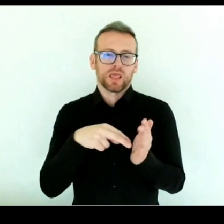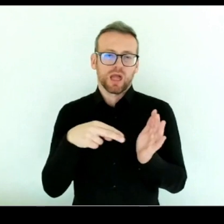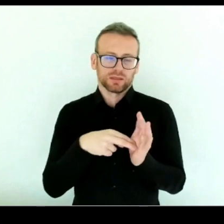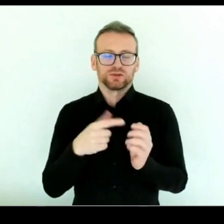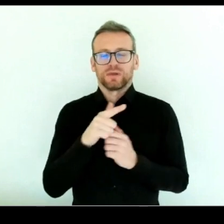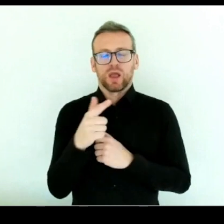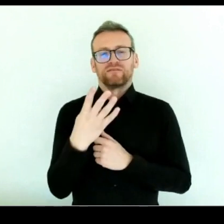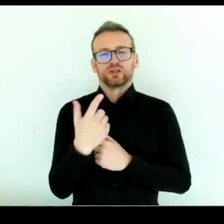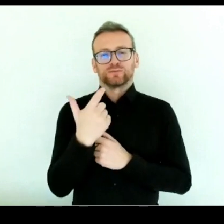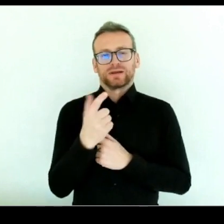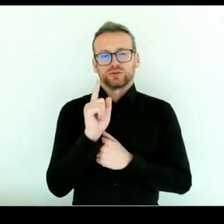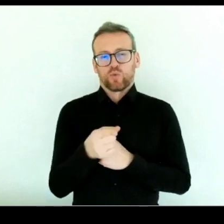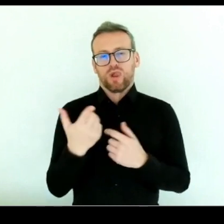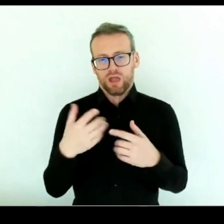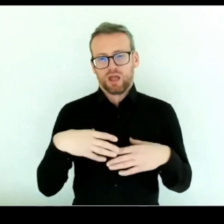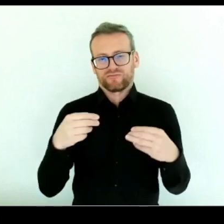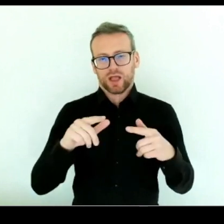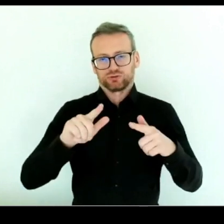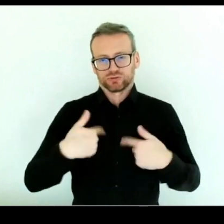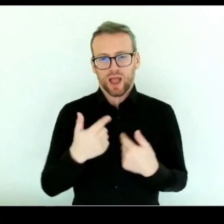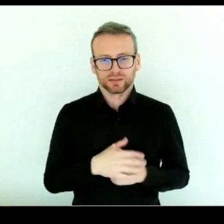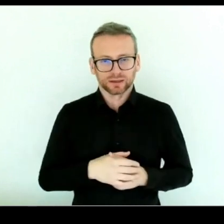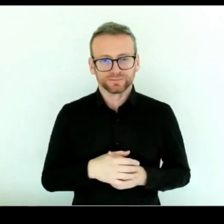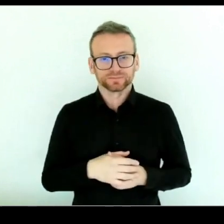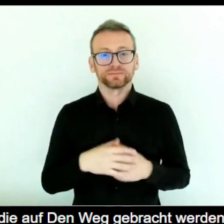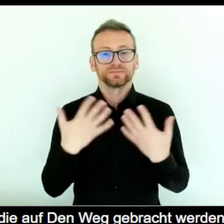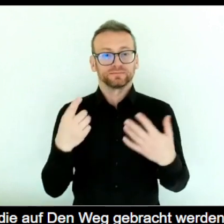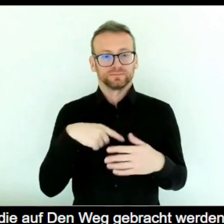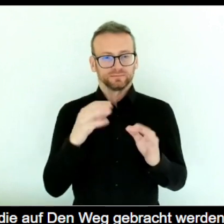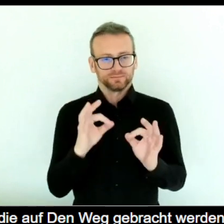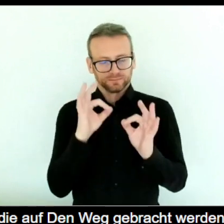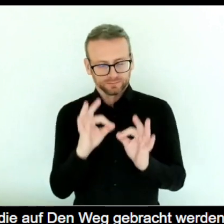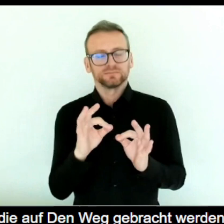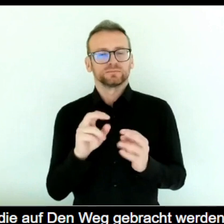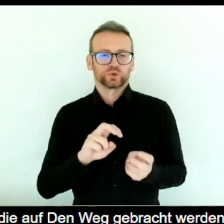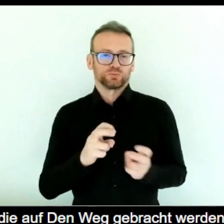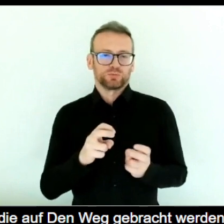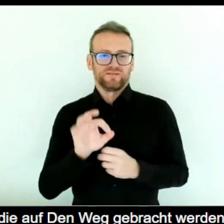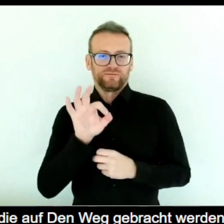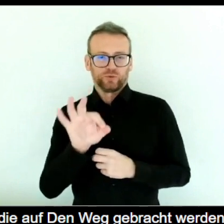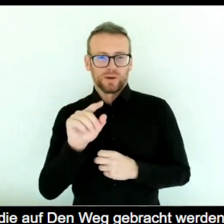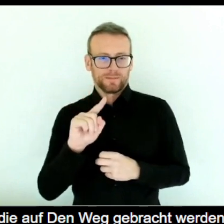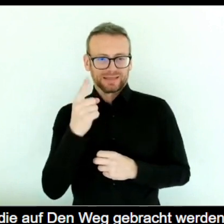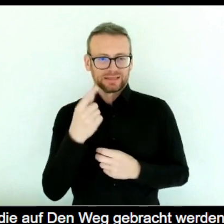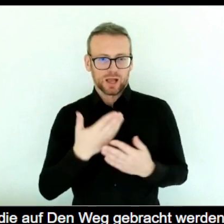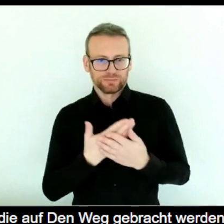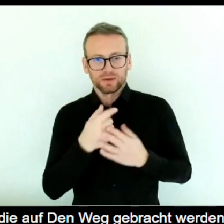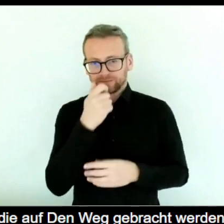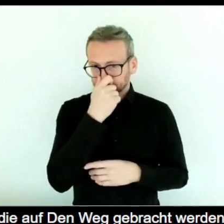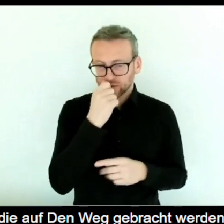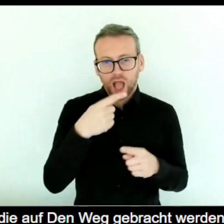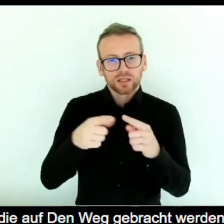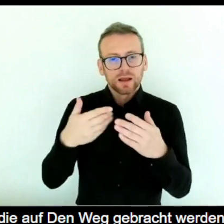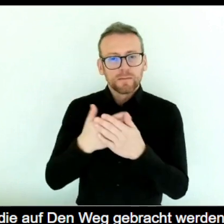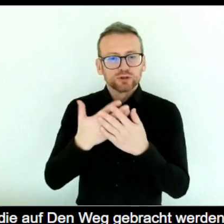derartige Technologietransferzentren, entweder im Bestand, die meisten davon, oder noch einige in der Umsetzung. Und es